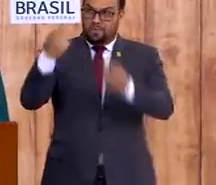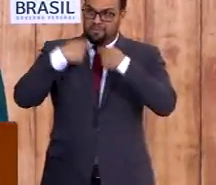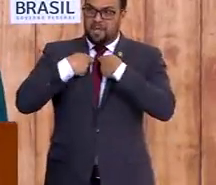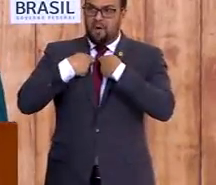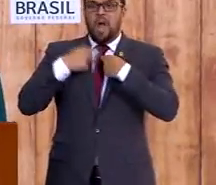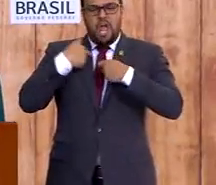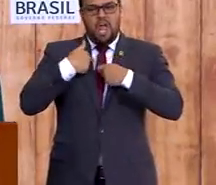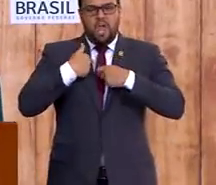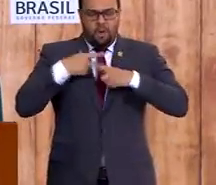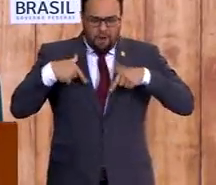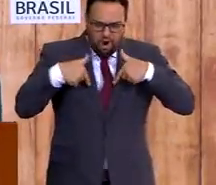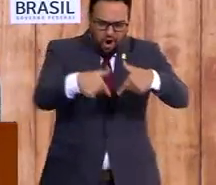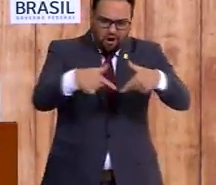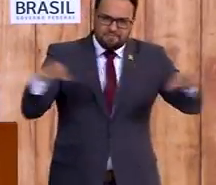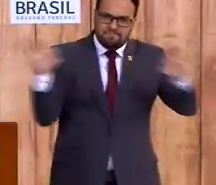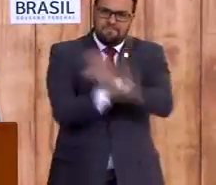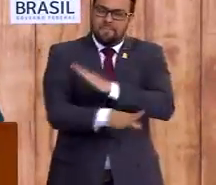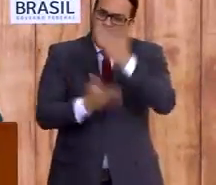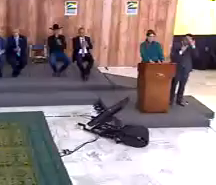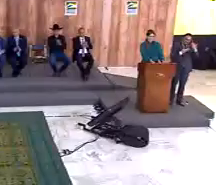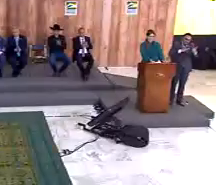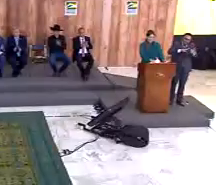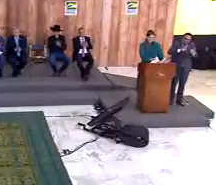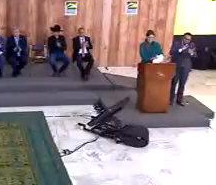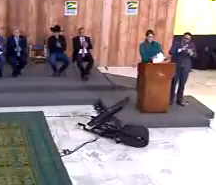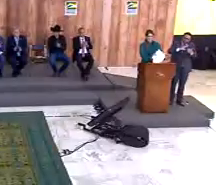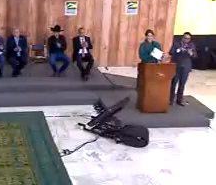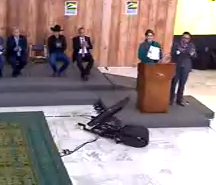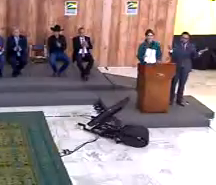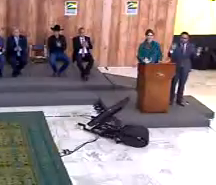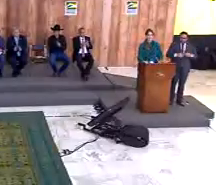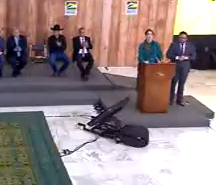é isso aqui muito obrigado a pessoal ó